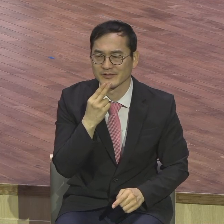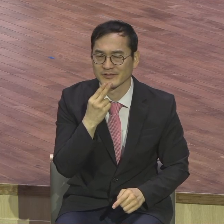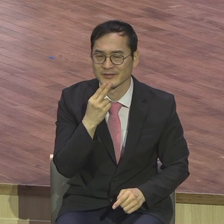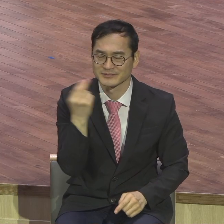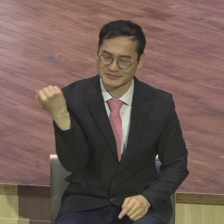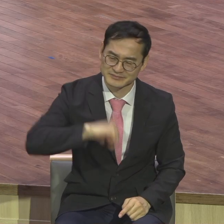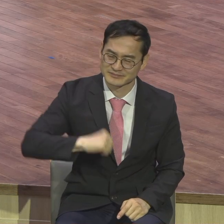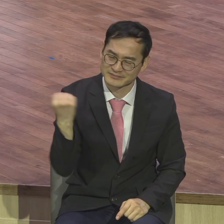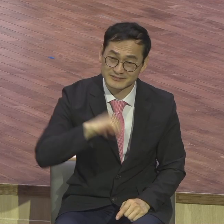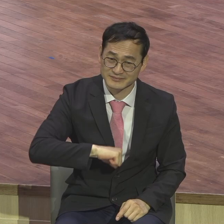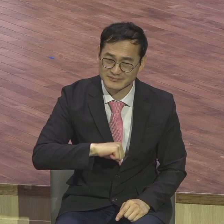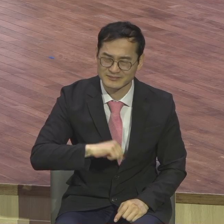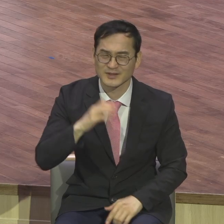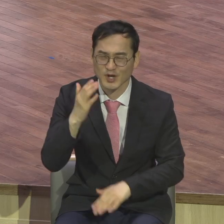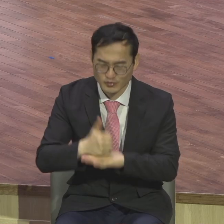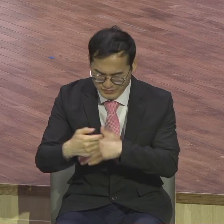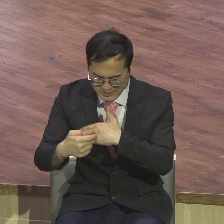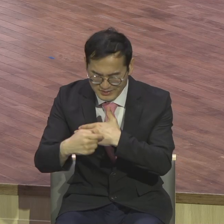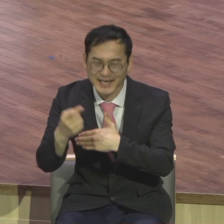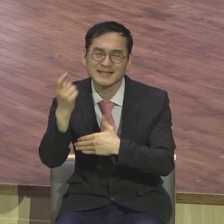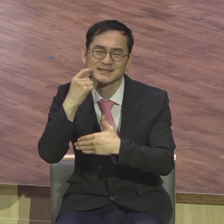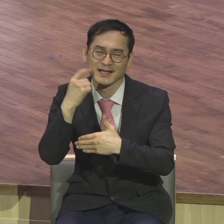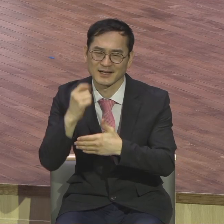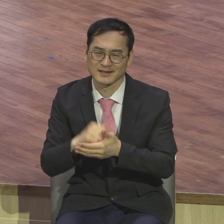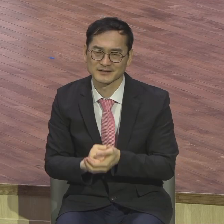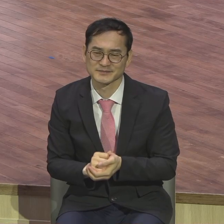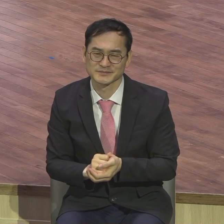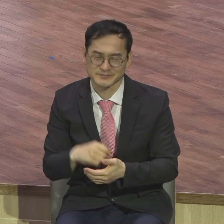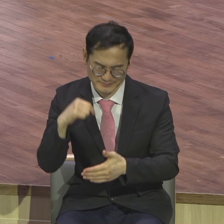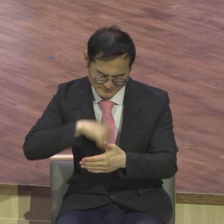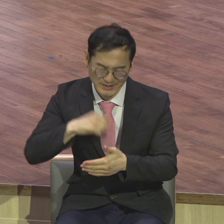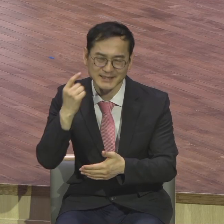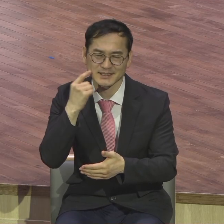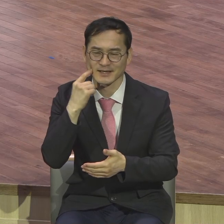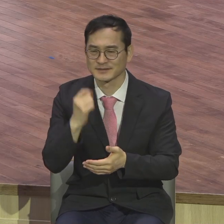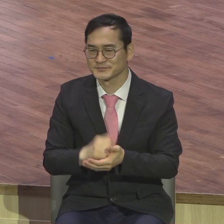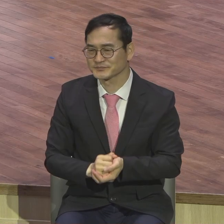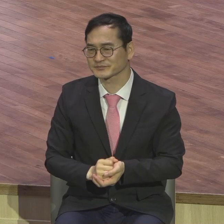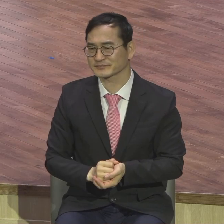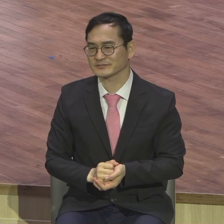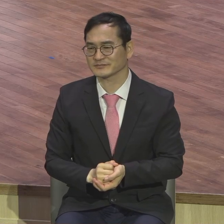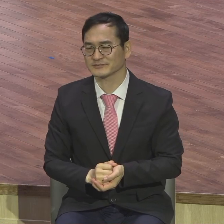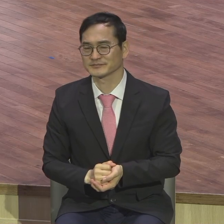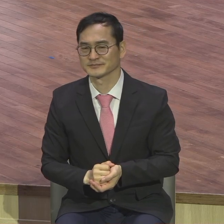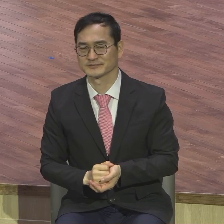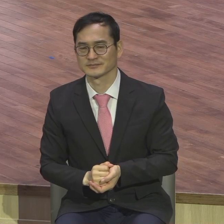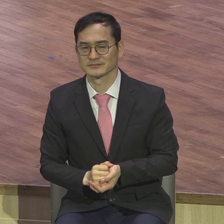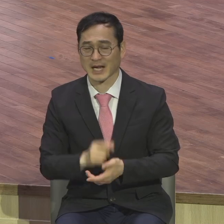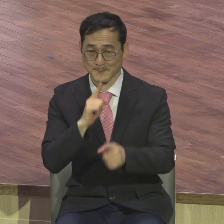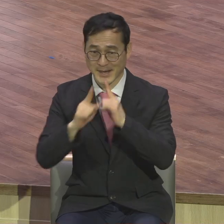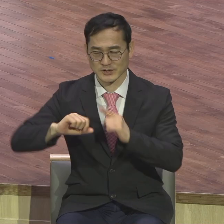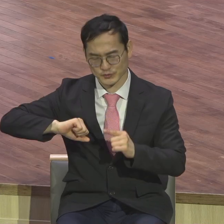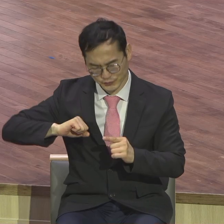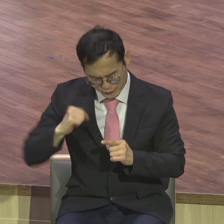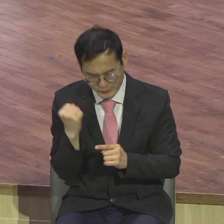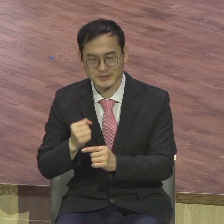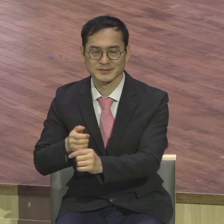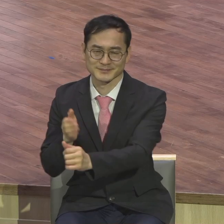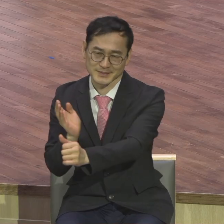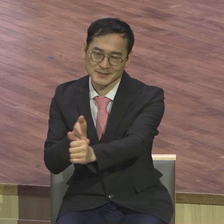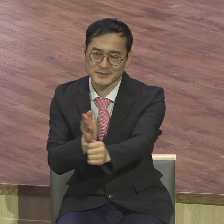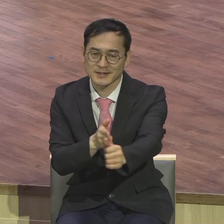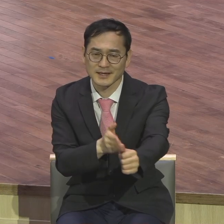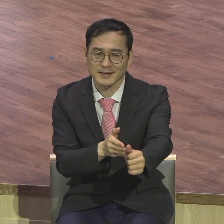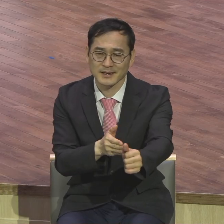가짜. 말씀에 순종하는. 하나님의 말씀에 순종하시기 바랍니다. 예배를 통하여 하나님이